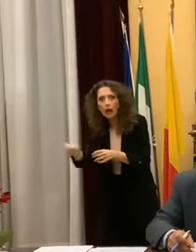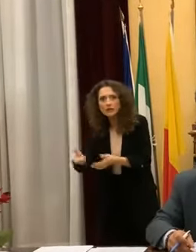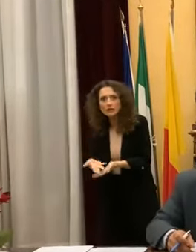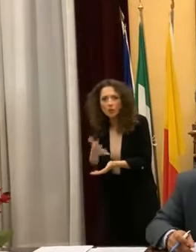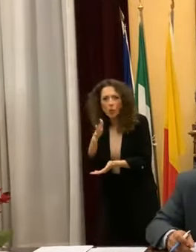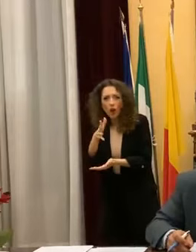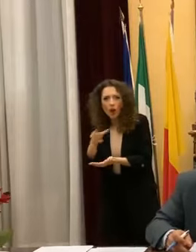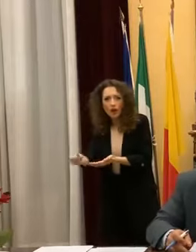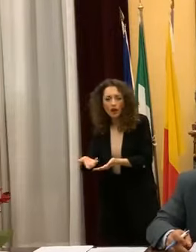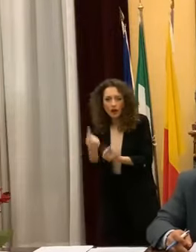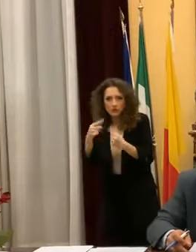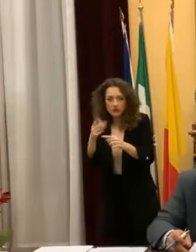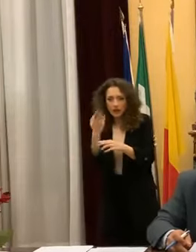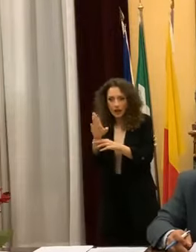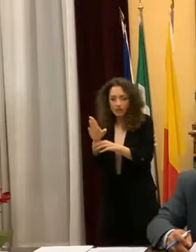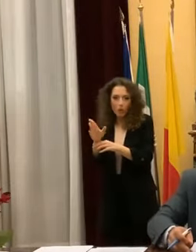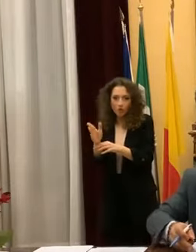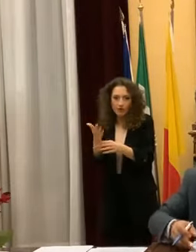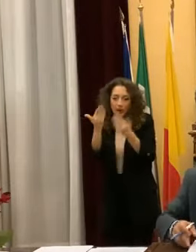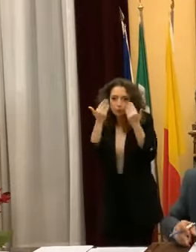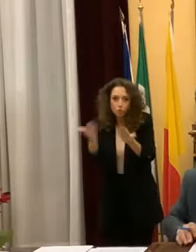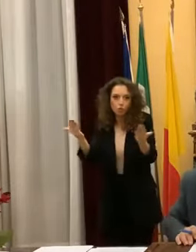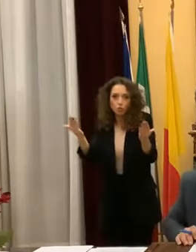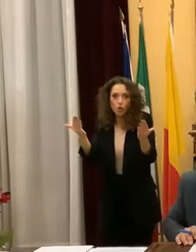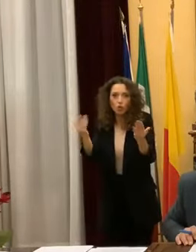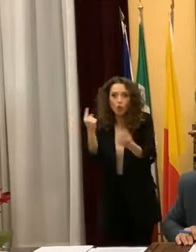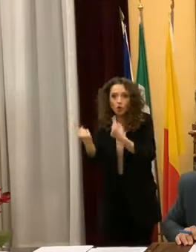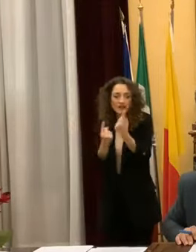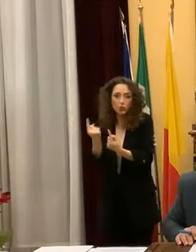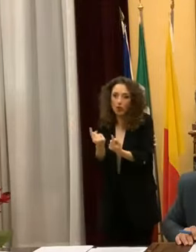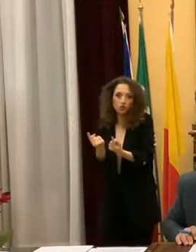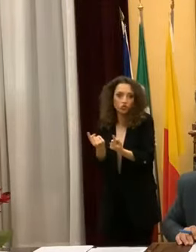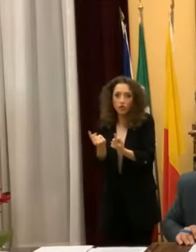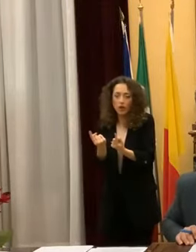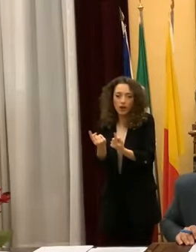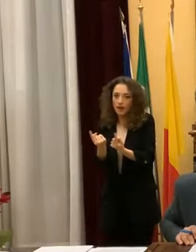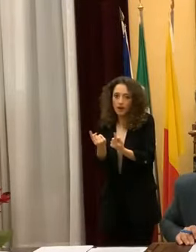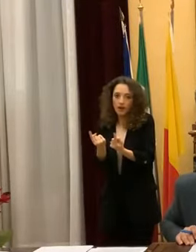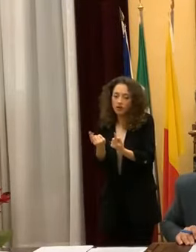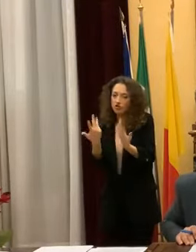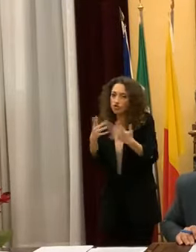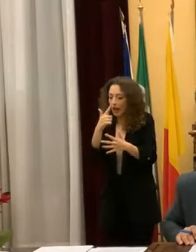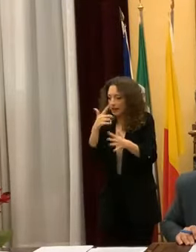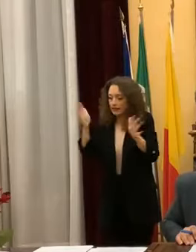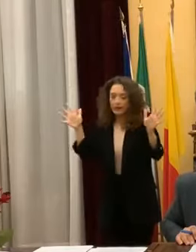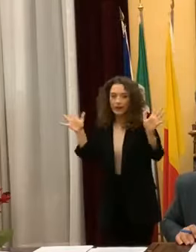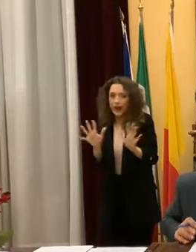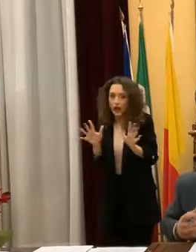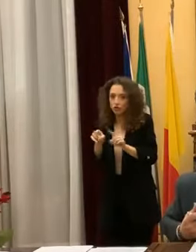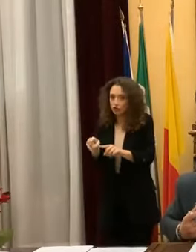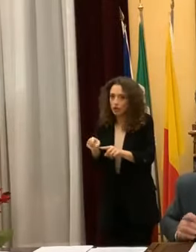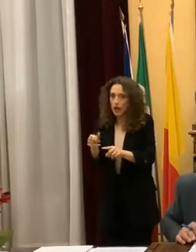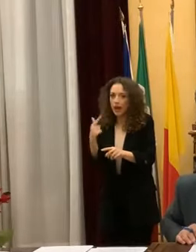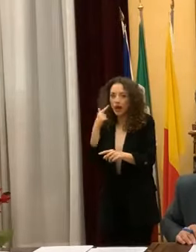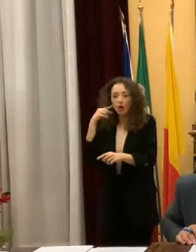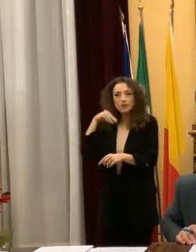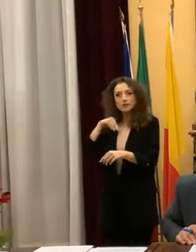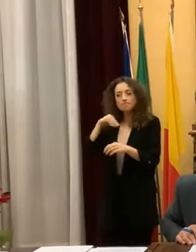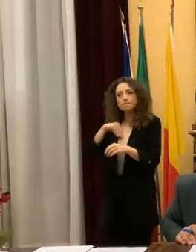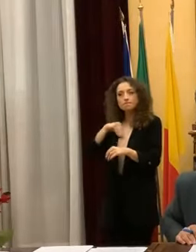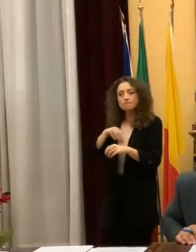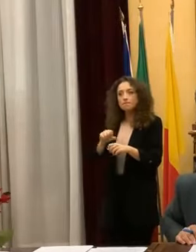Questo a dimostrazione, purtroppo, che la situazione era tragica e io la sentivo sulla mia